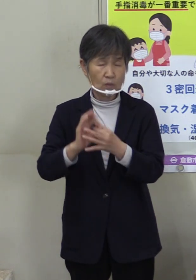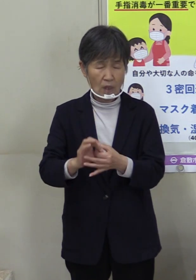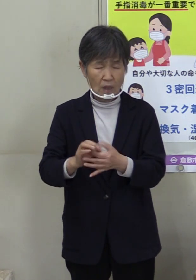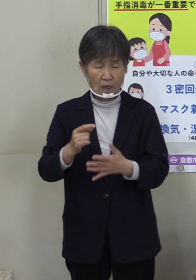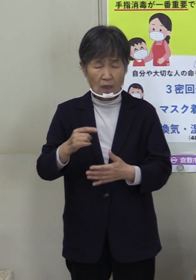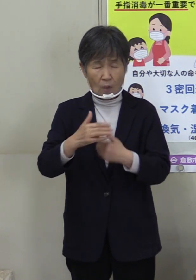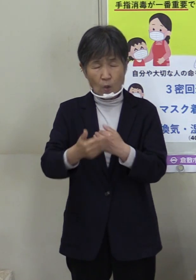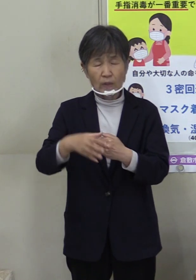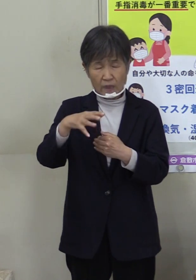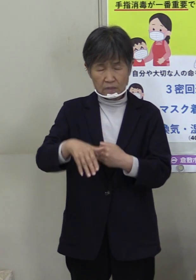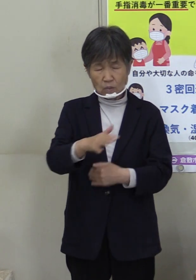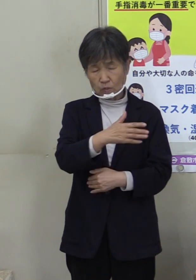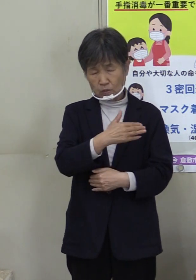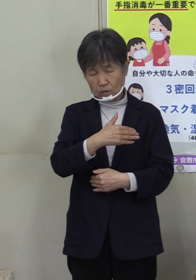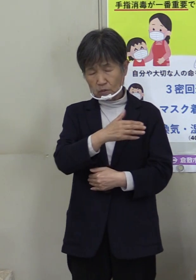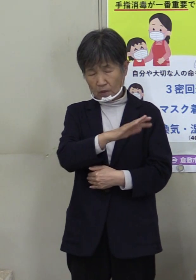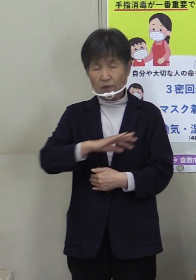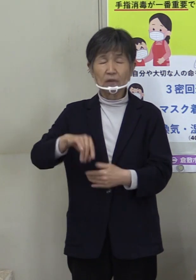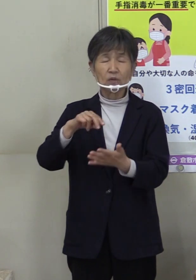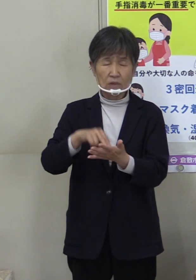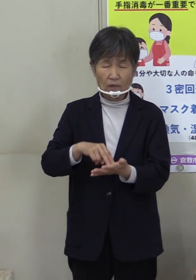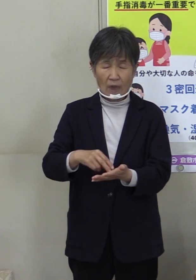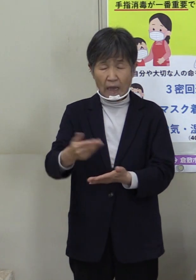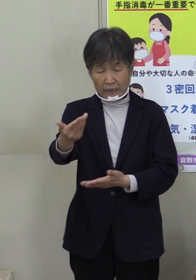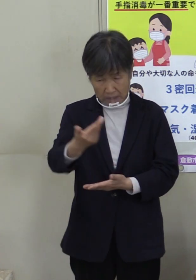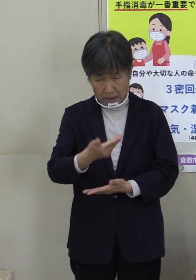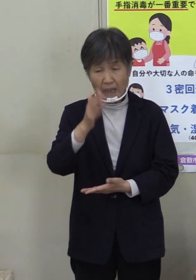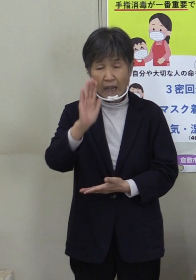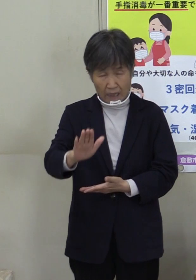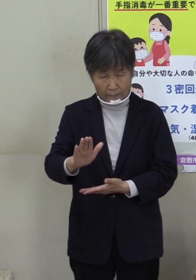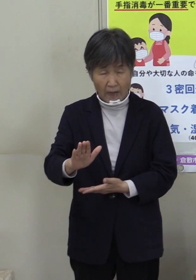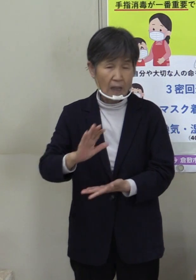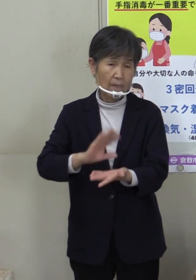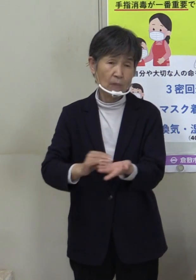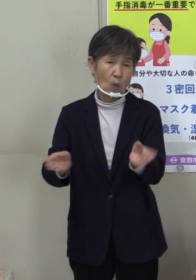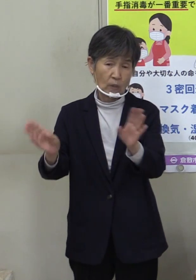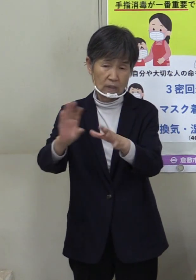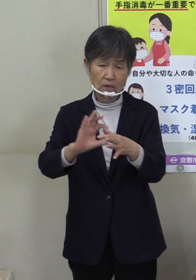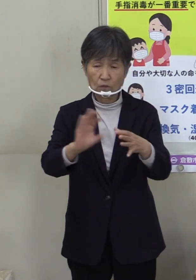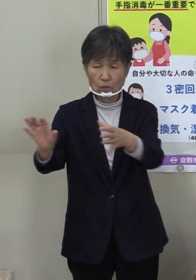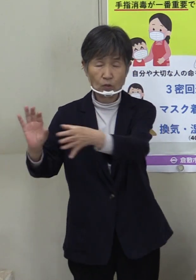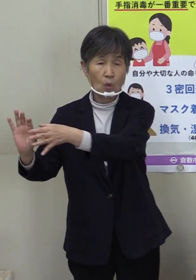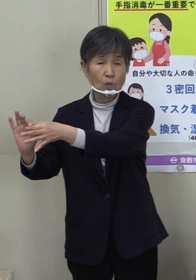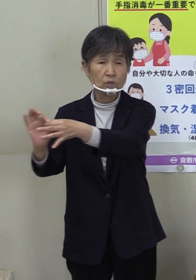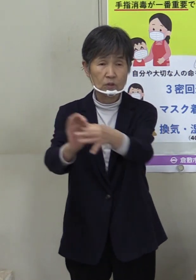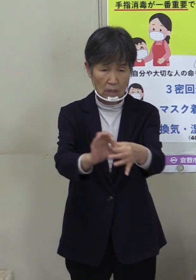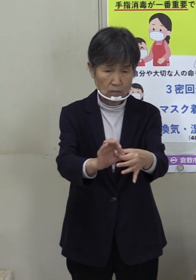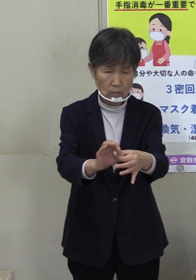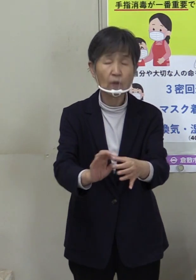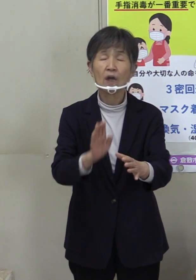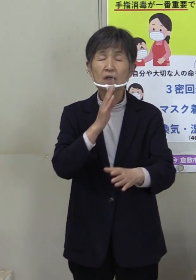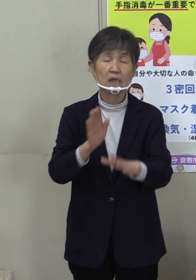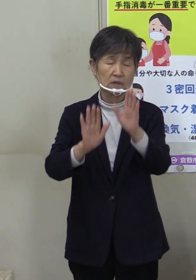てはそういう問い合わせがあった場合には、医療機関等をつないでいるというのが現状でございます。